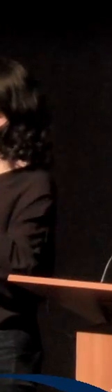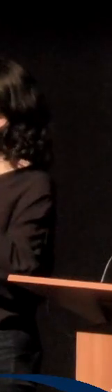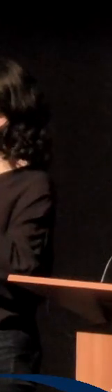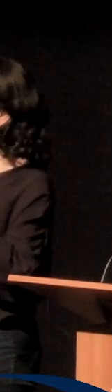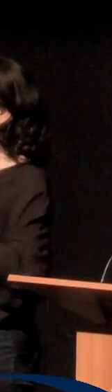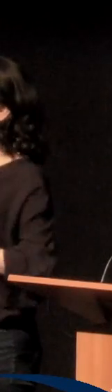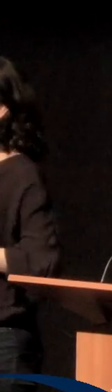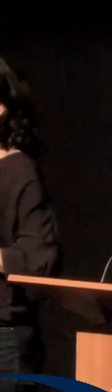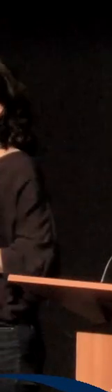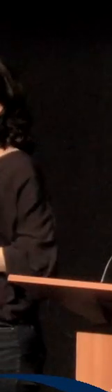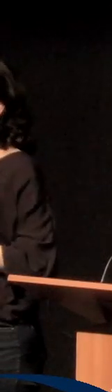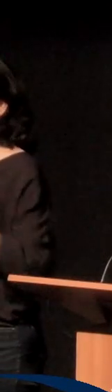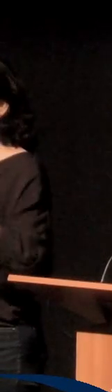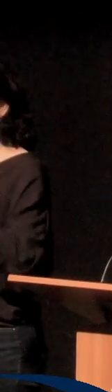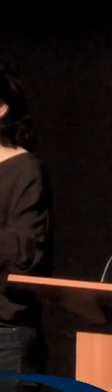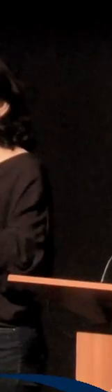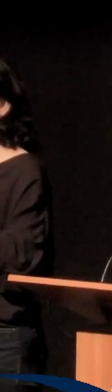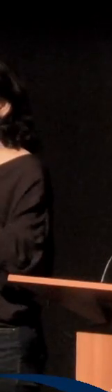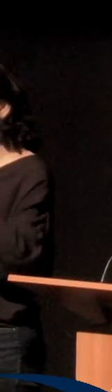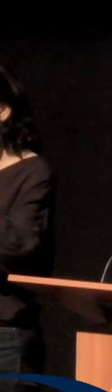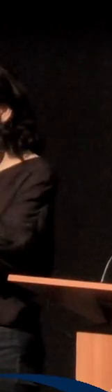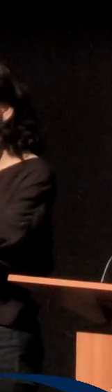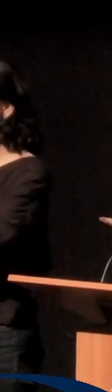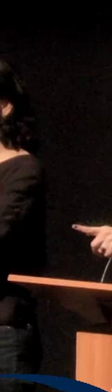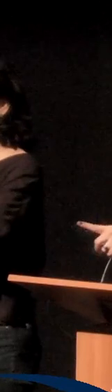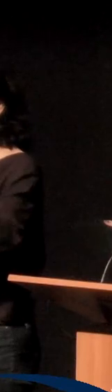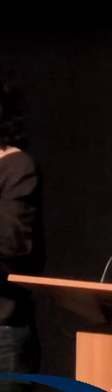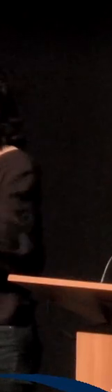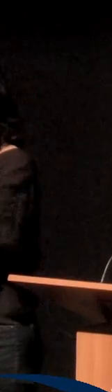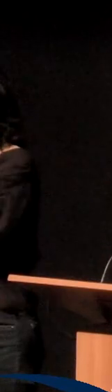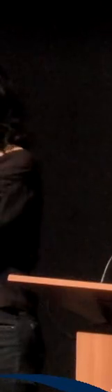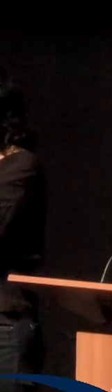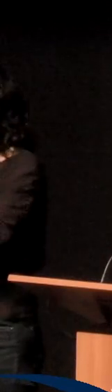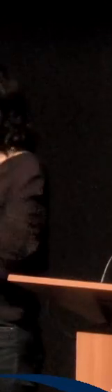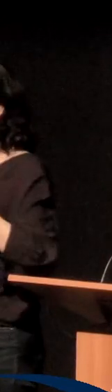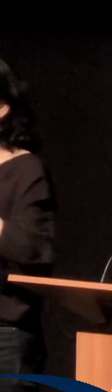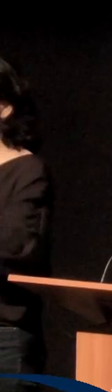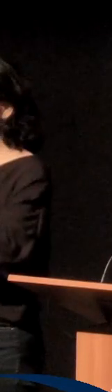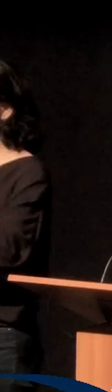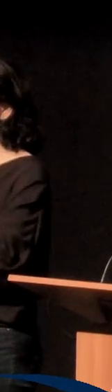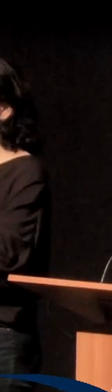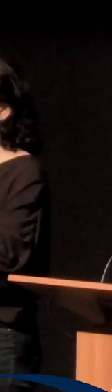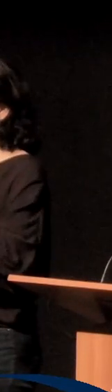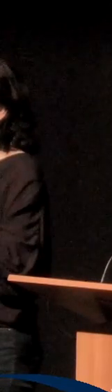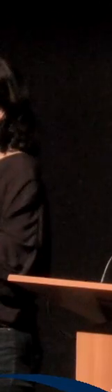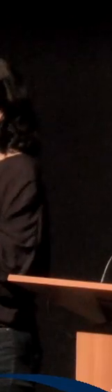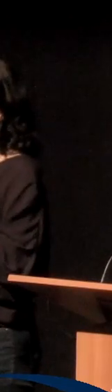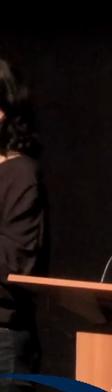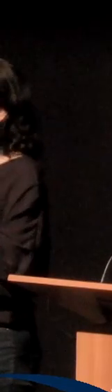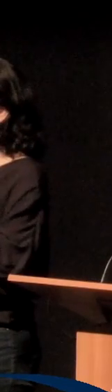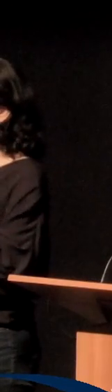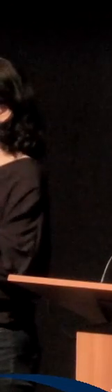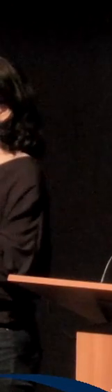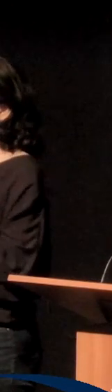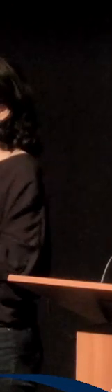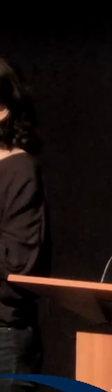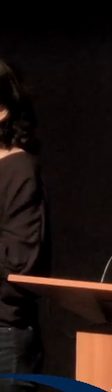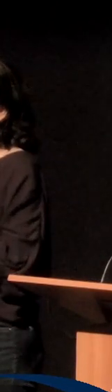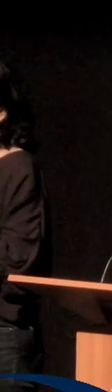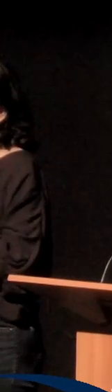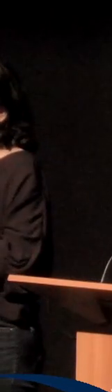precisa de diferentes atores com toda certeza e aí reforça o que Carol trouxe da questão da necessidade